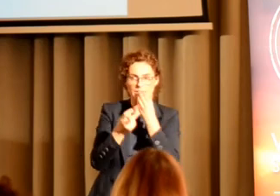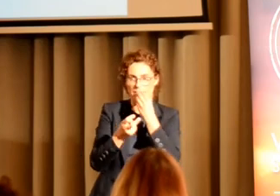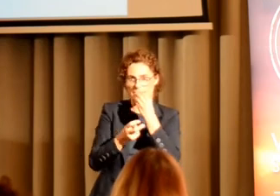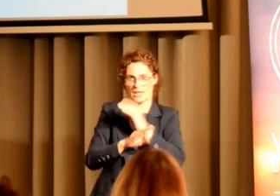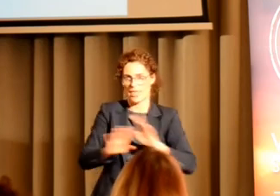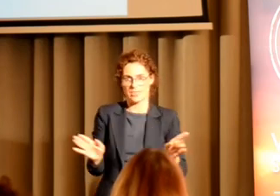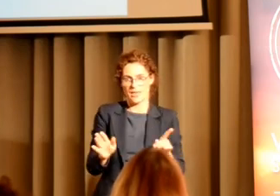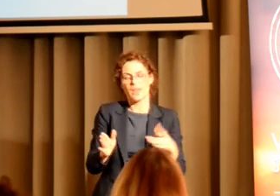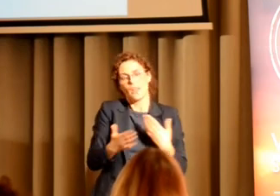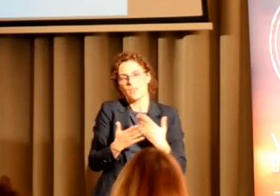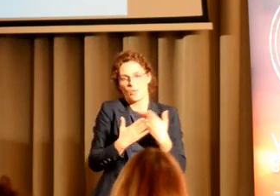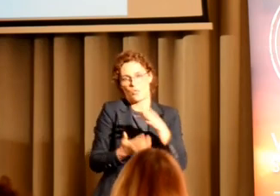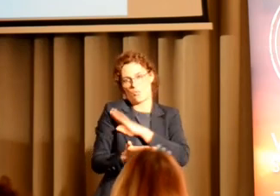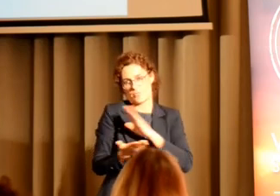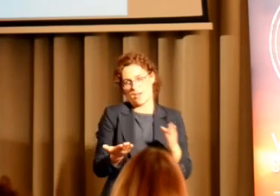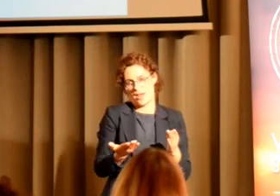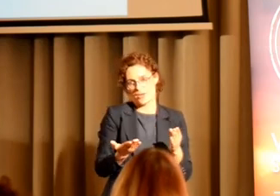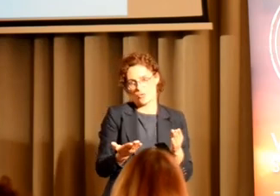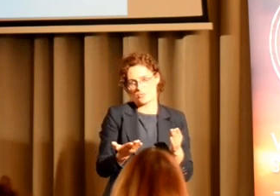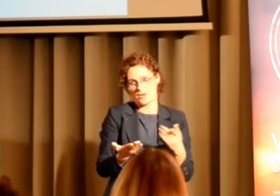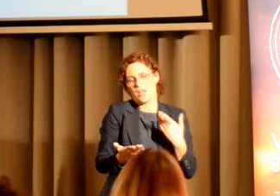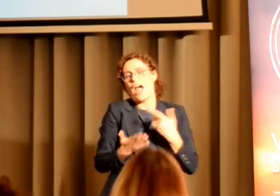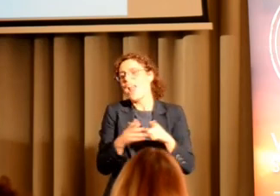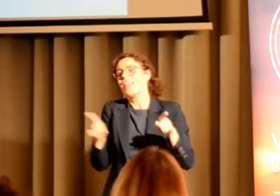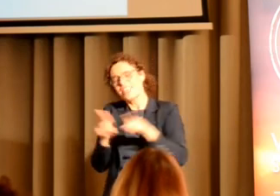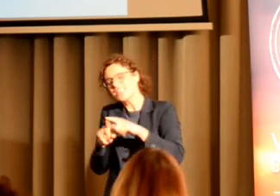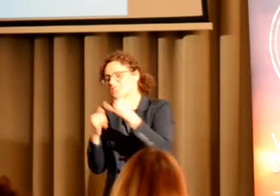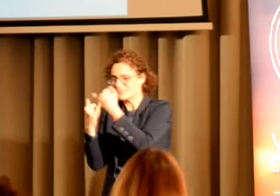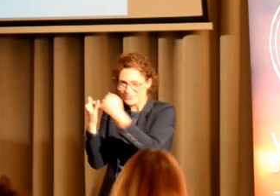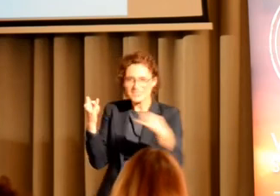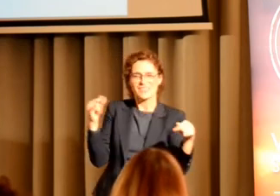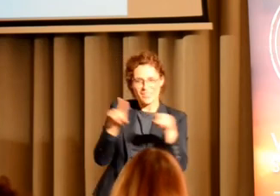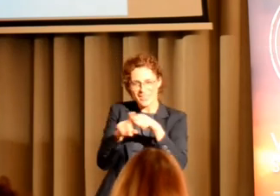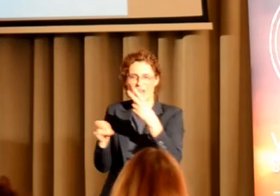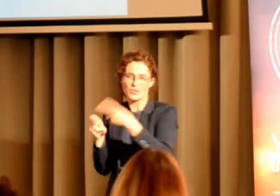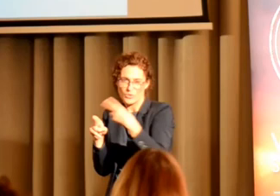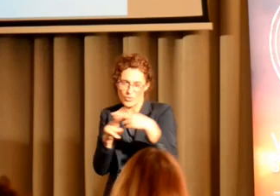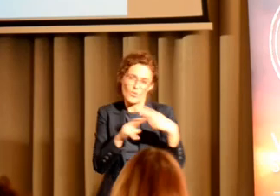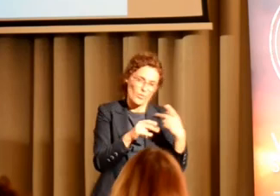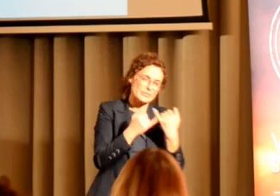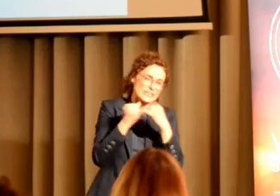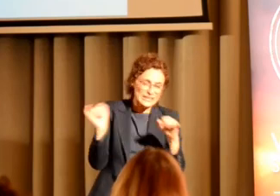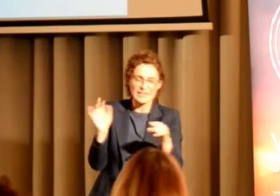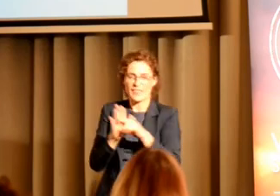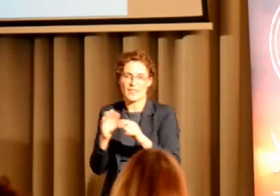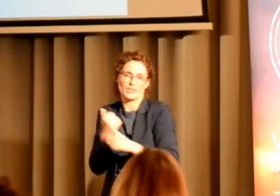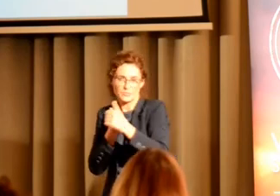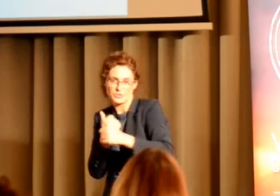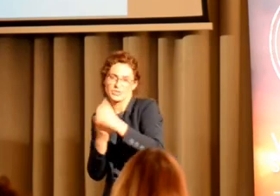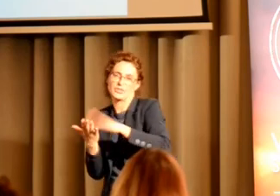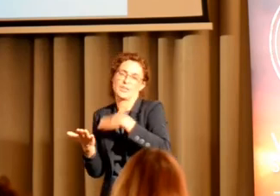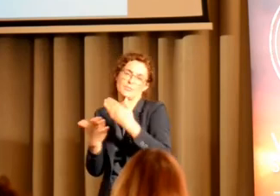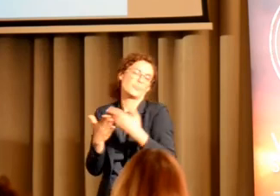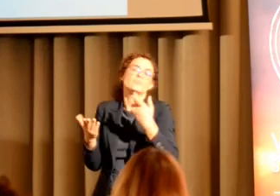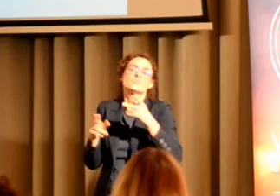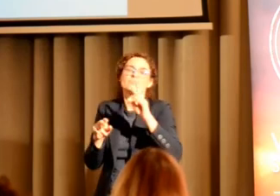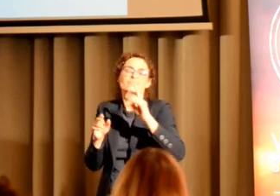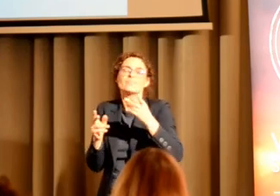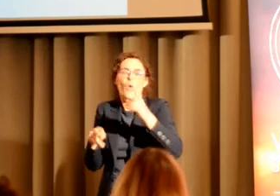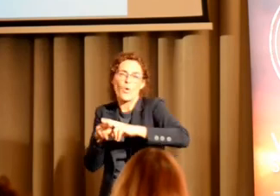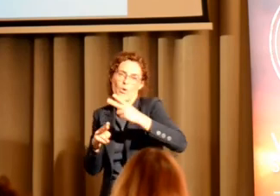przyczynia się do ich śmierci, ale także oczywiście różne inne czynniki śmiertelności jak po prostu